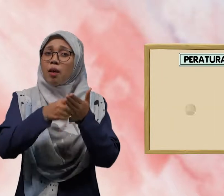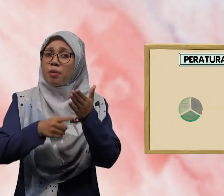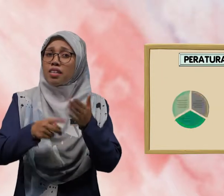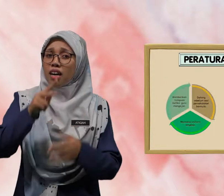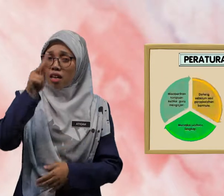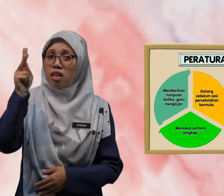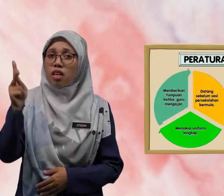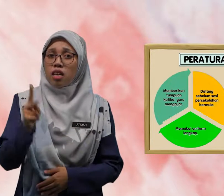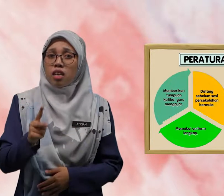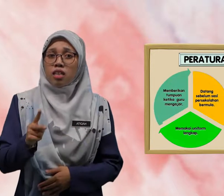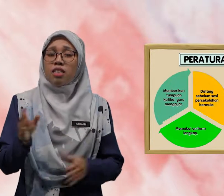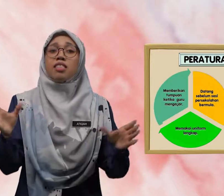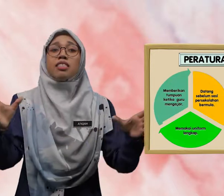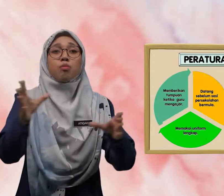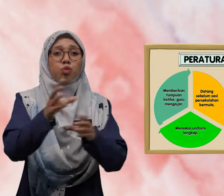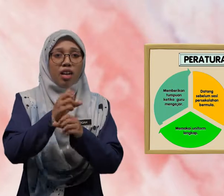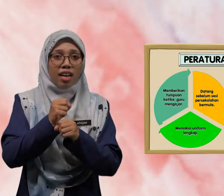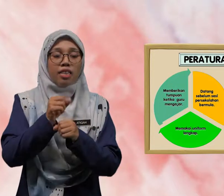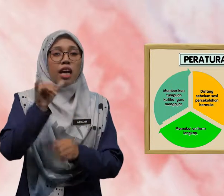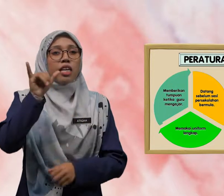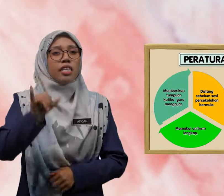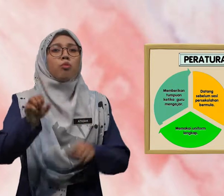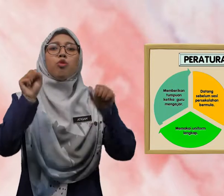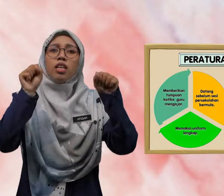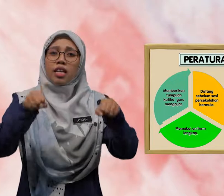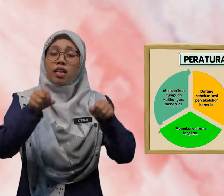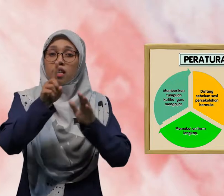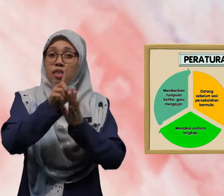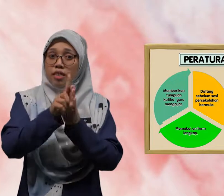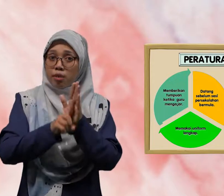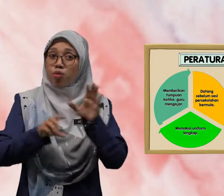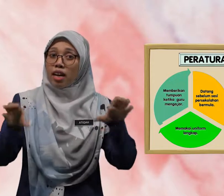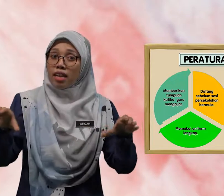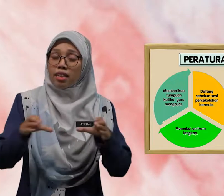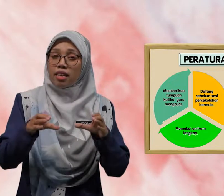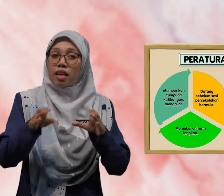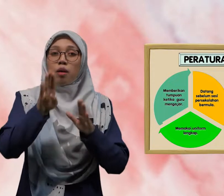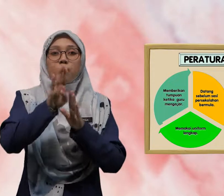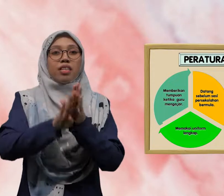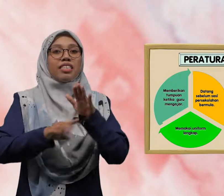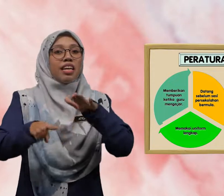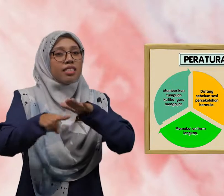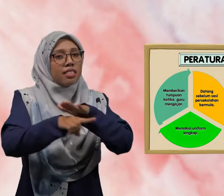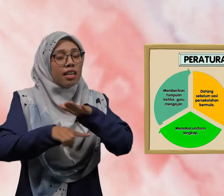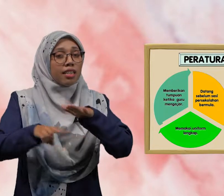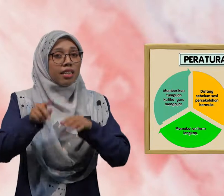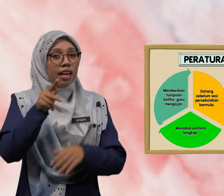Apakah kesimpulan yang boleh dibuat berdasarkan